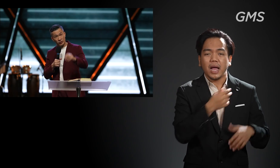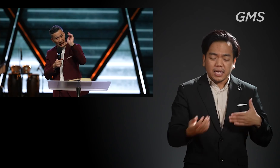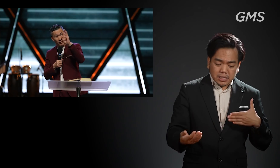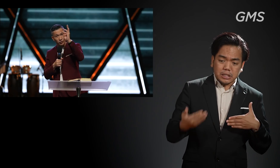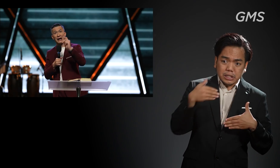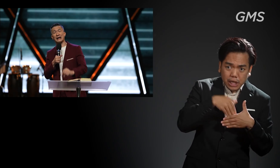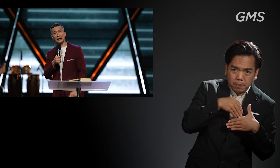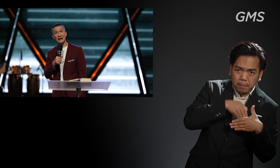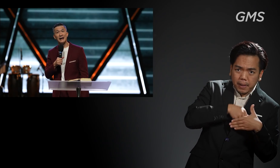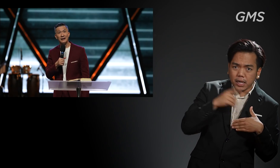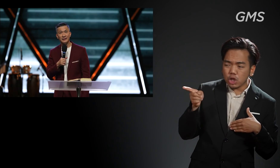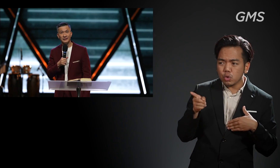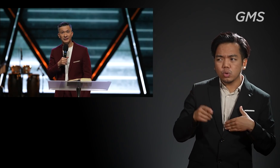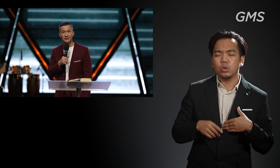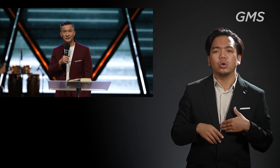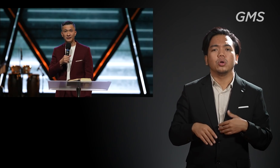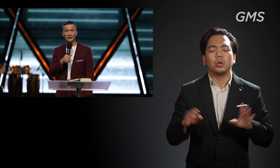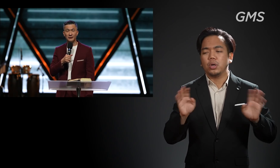gitu 100 tahun juga nggak ada harganya.